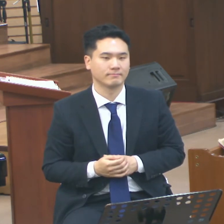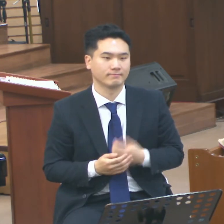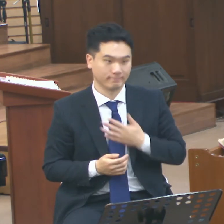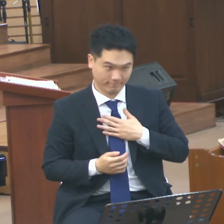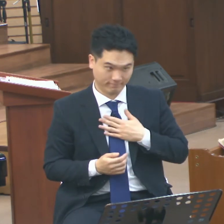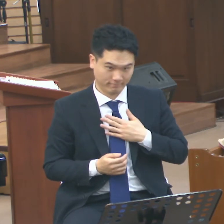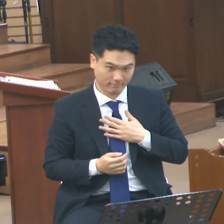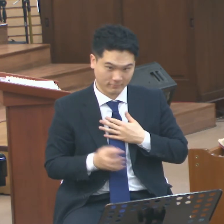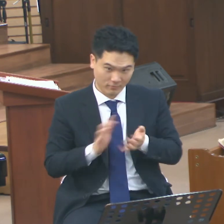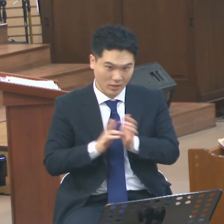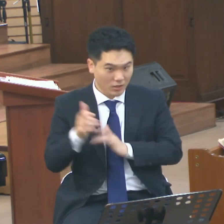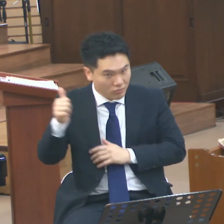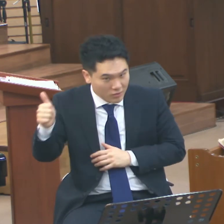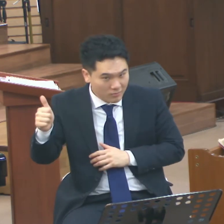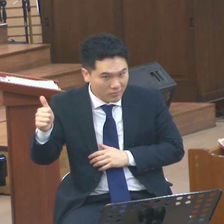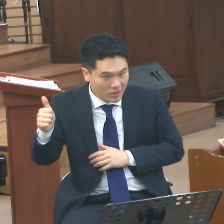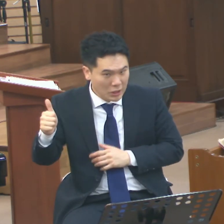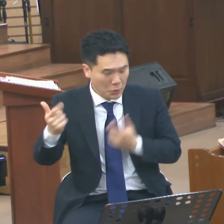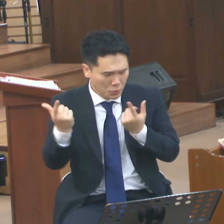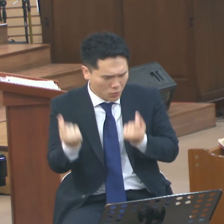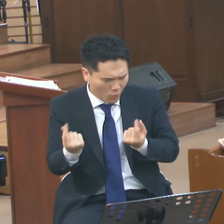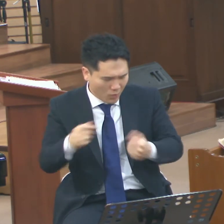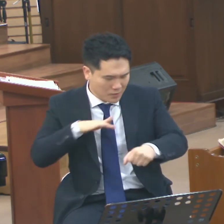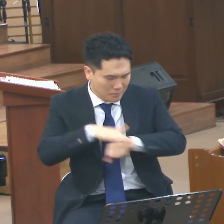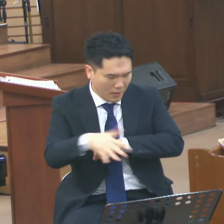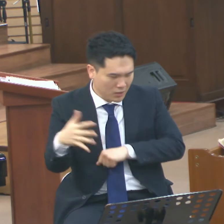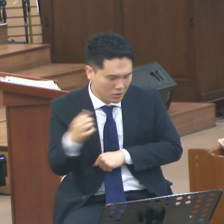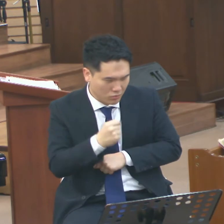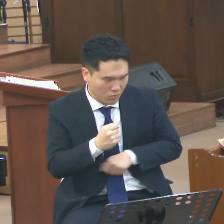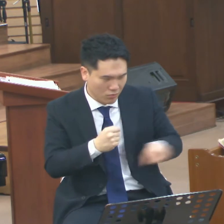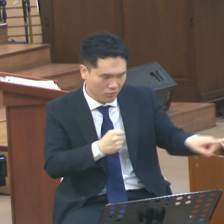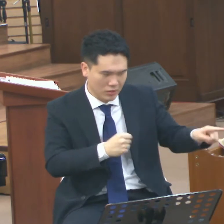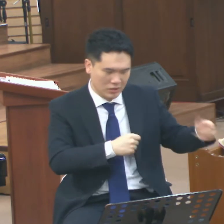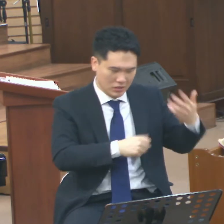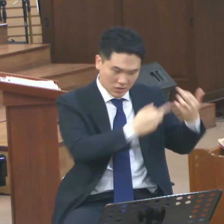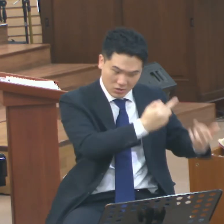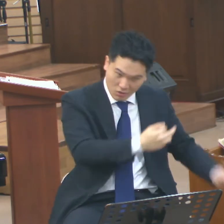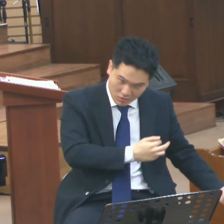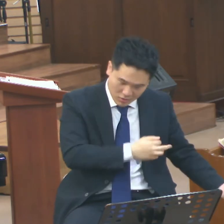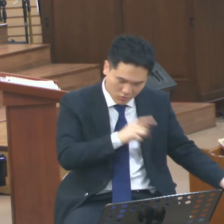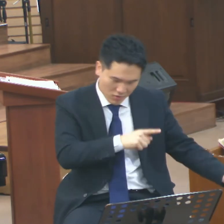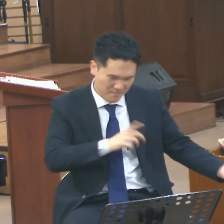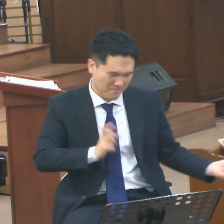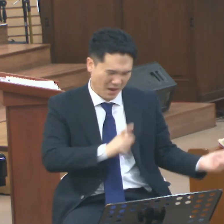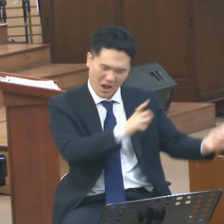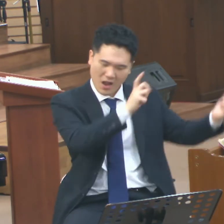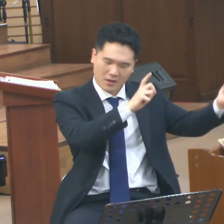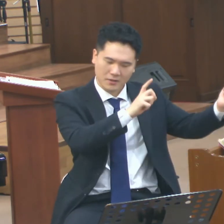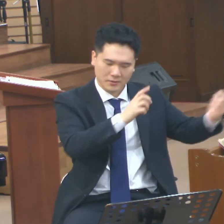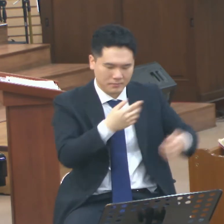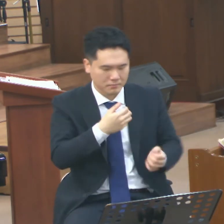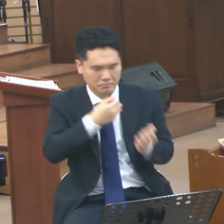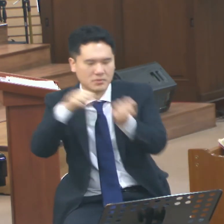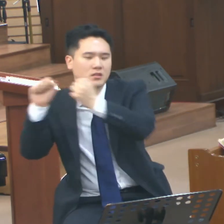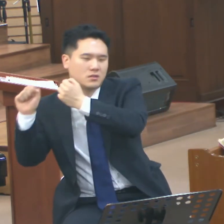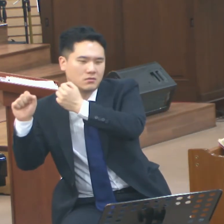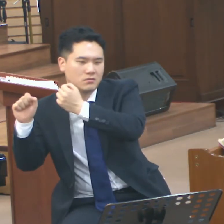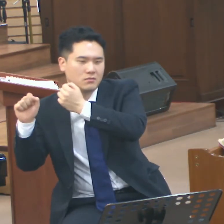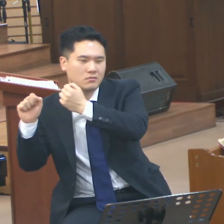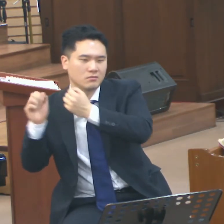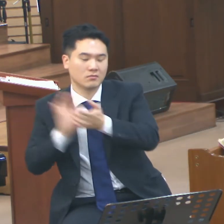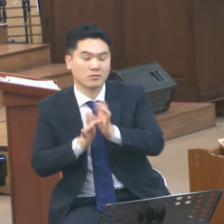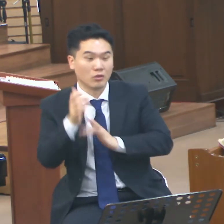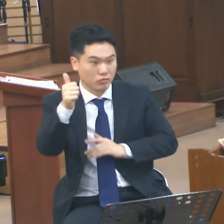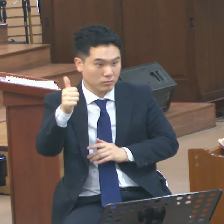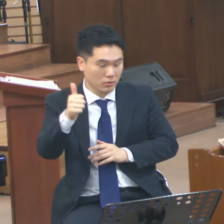저는 예수님이 똑같은 방식으로 하지 않아서 충돌을 피했다고 봅니다. 예수님은 귀신 들려 미친 것은